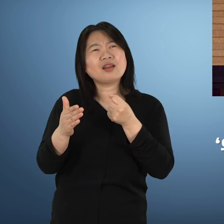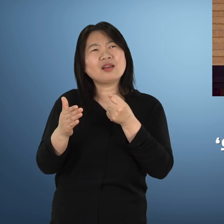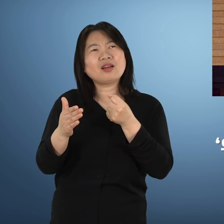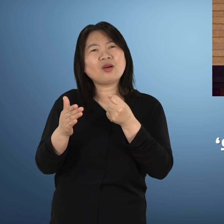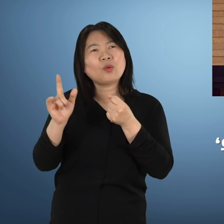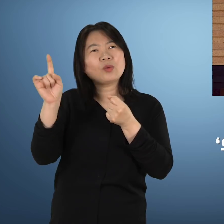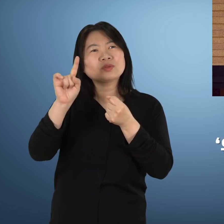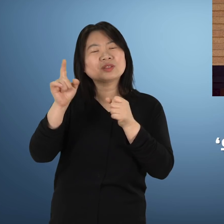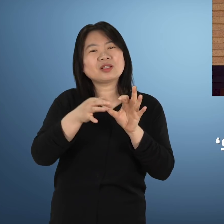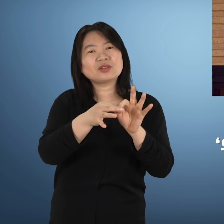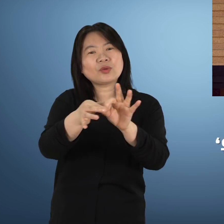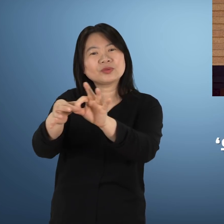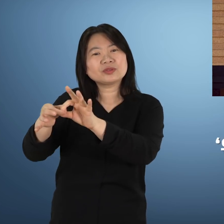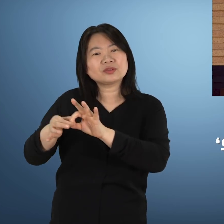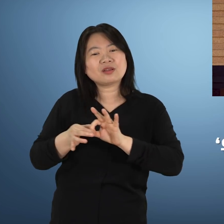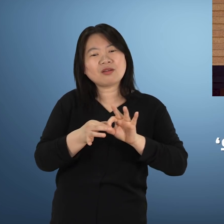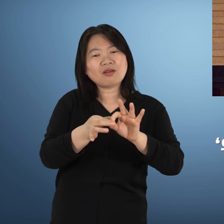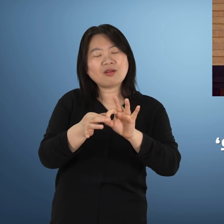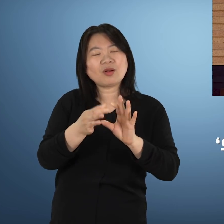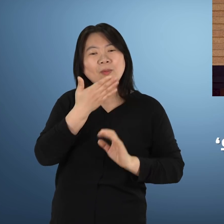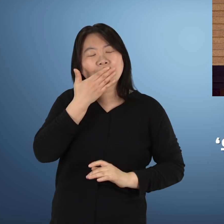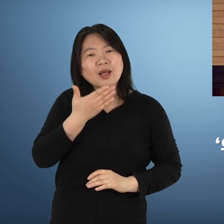갑니까?